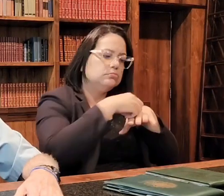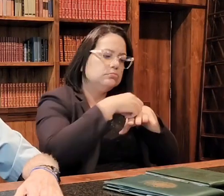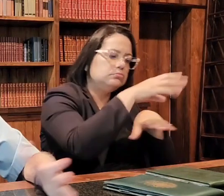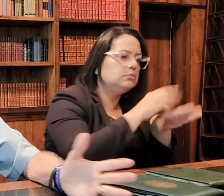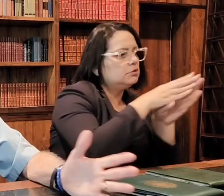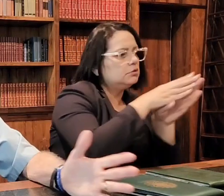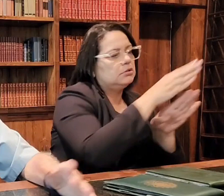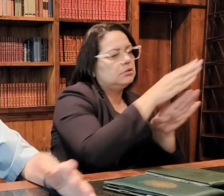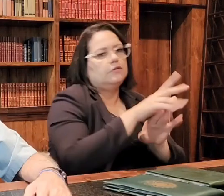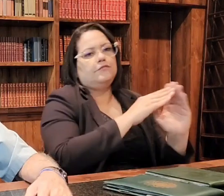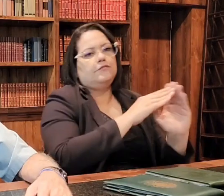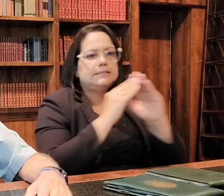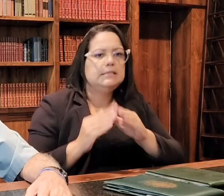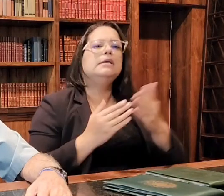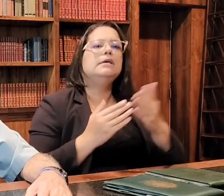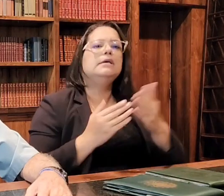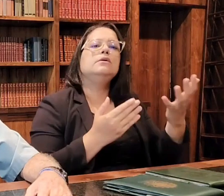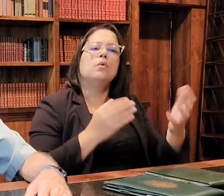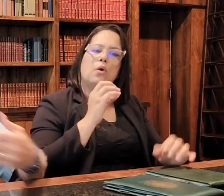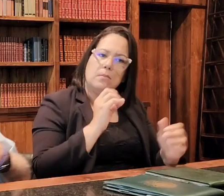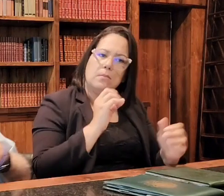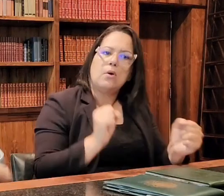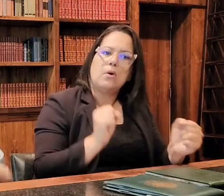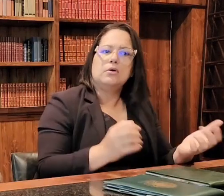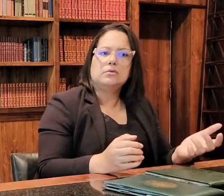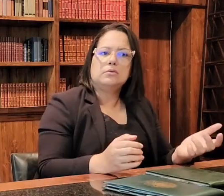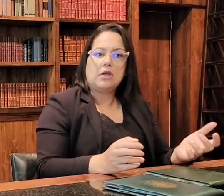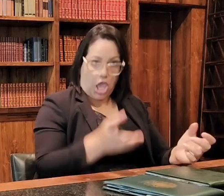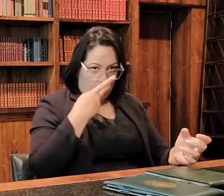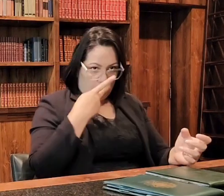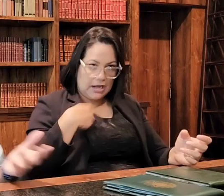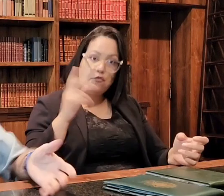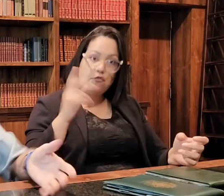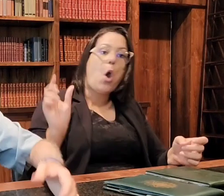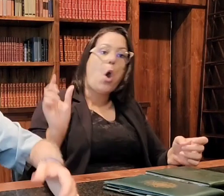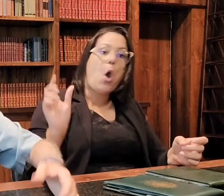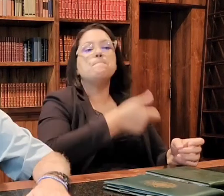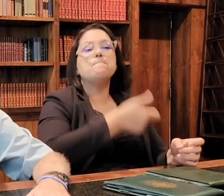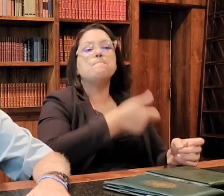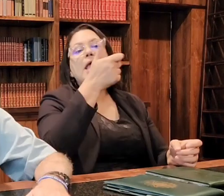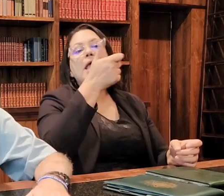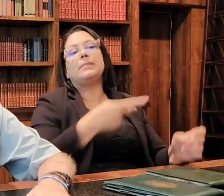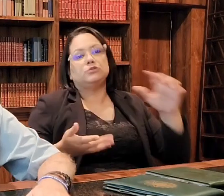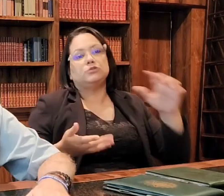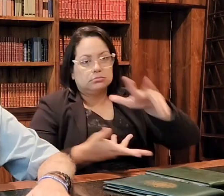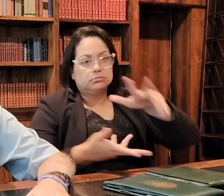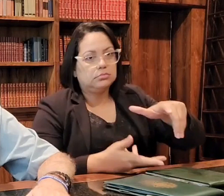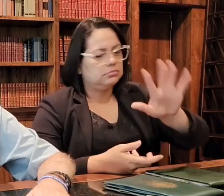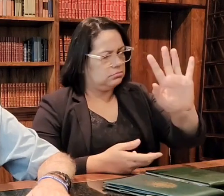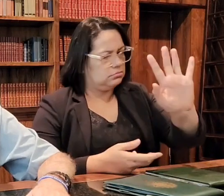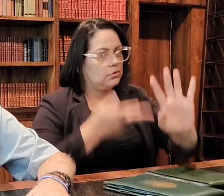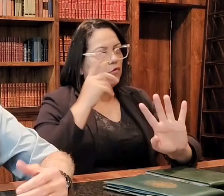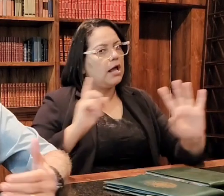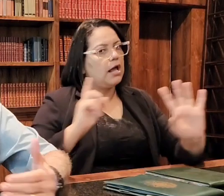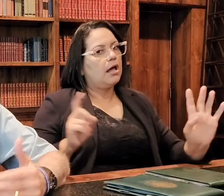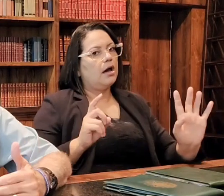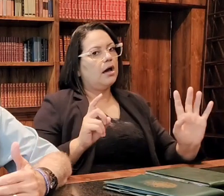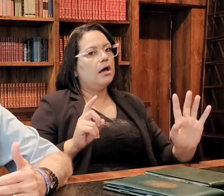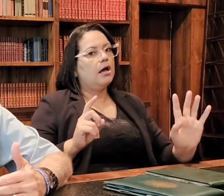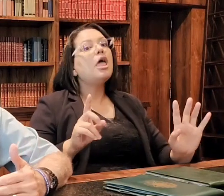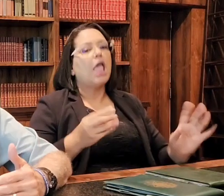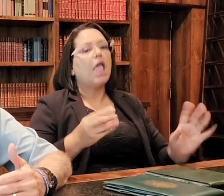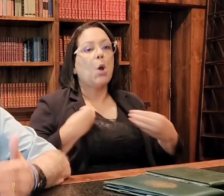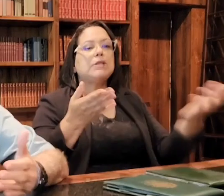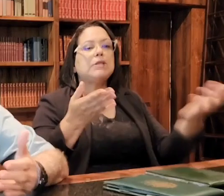E o que que nós queremos? Eu vou dizer que fui o melhor presidente do mundo? Não, não vou dizer isso. Dei o meu